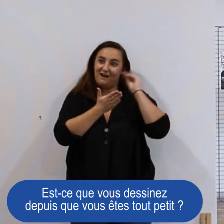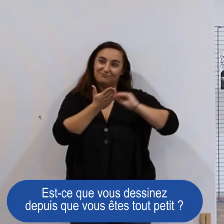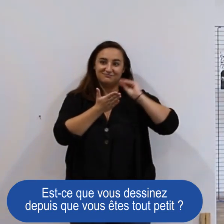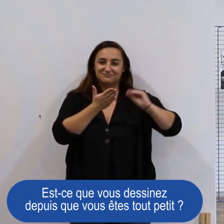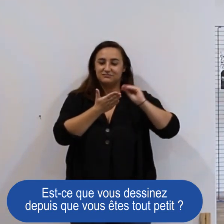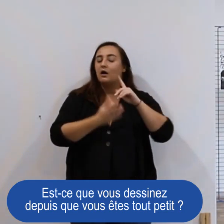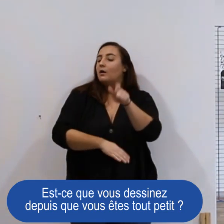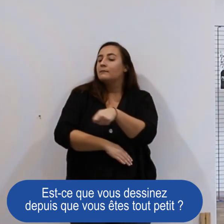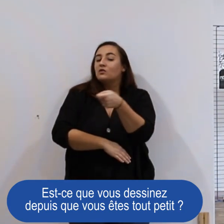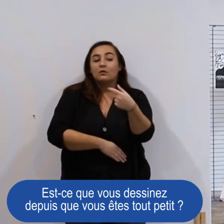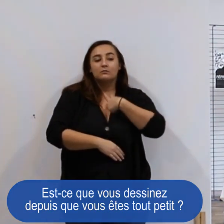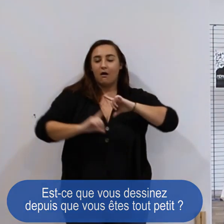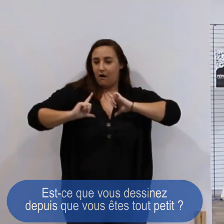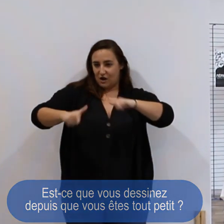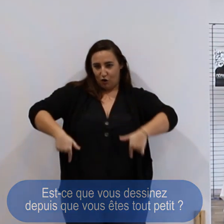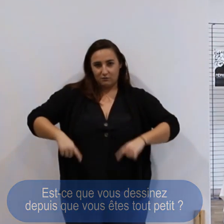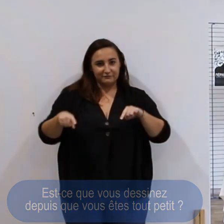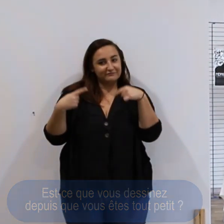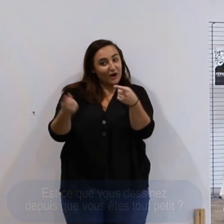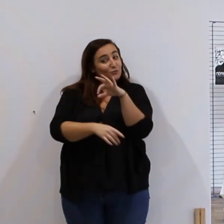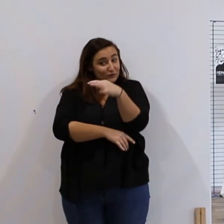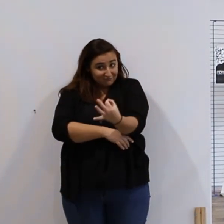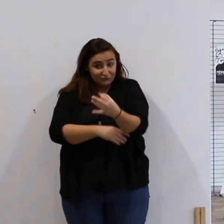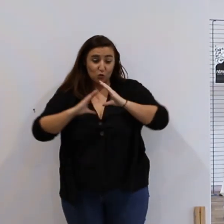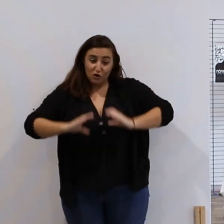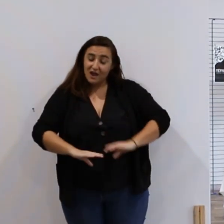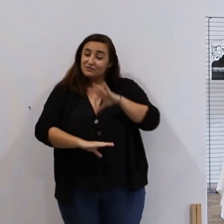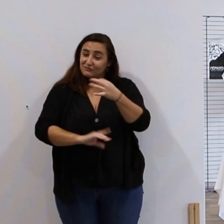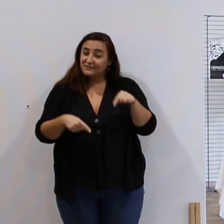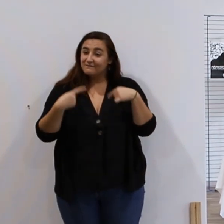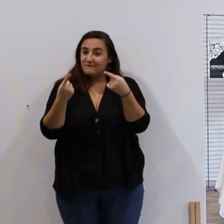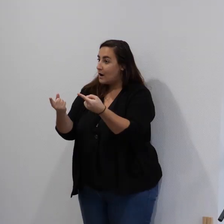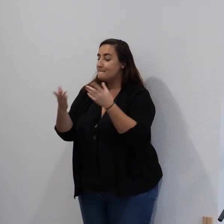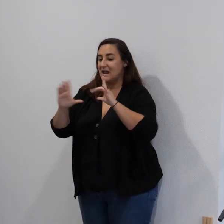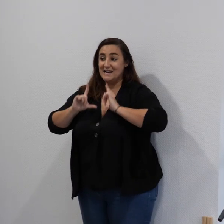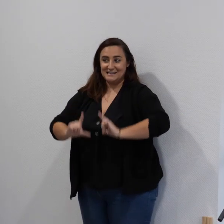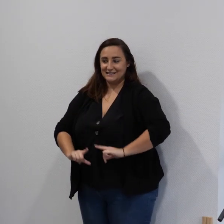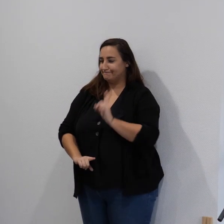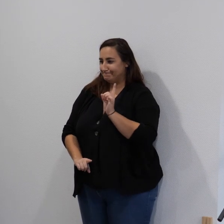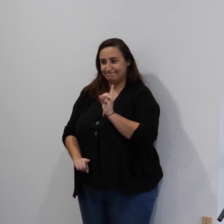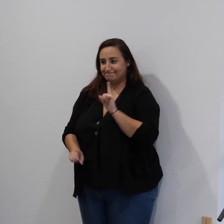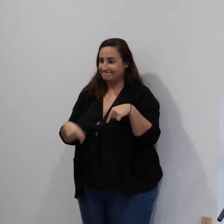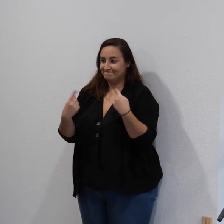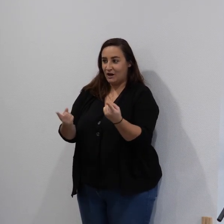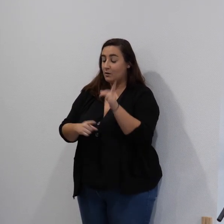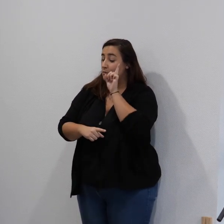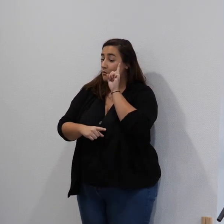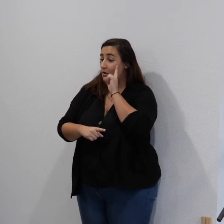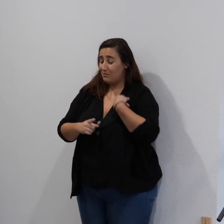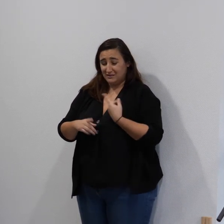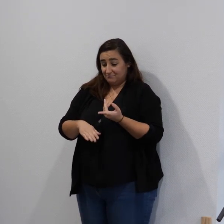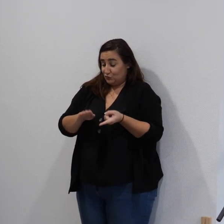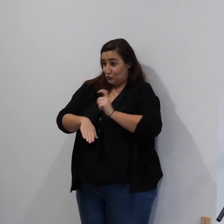à l'école, comme la plupart des enfants, je suis allé au collège. Par contre, je ne suis pas allé au lycée. Comme je savais le métier que je voulais